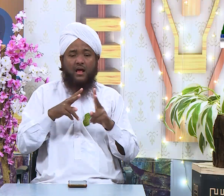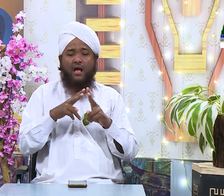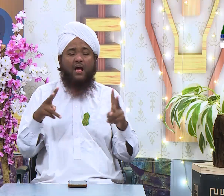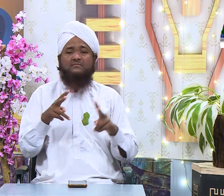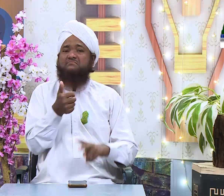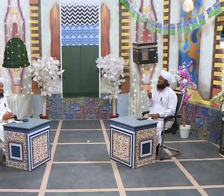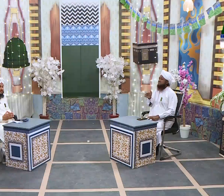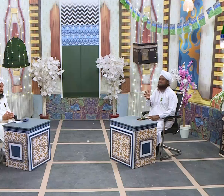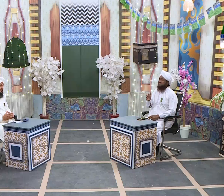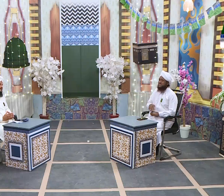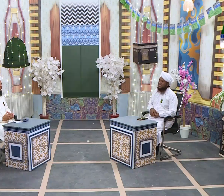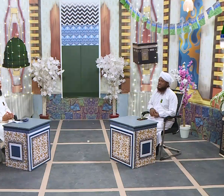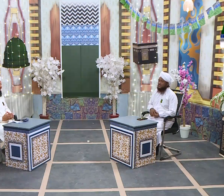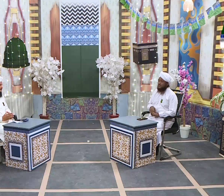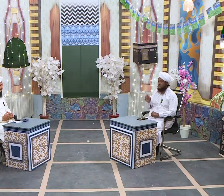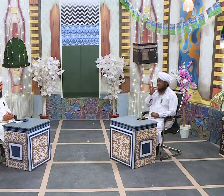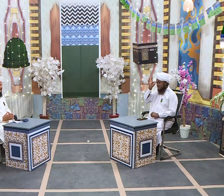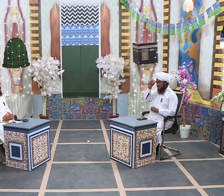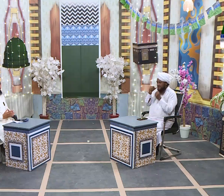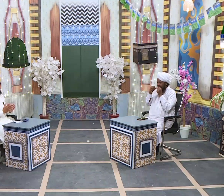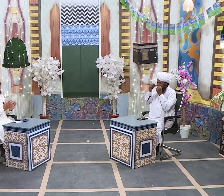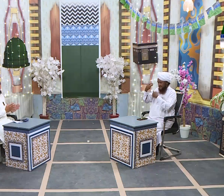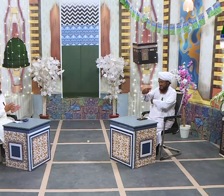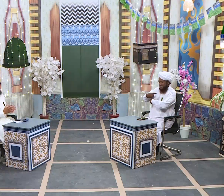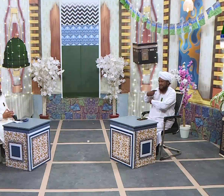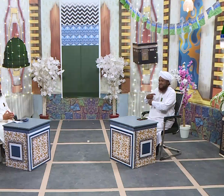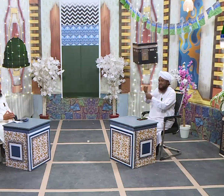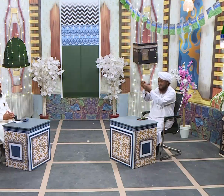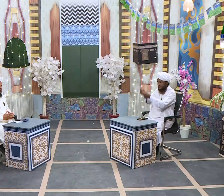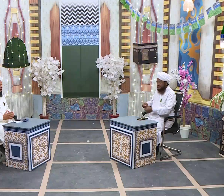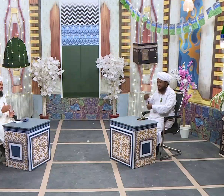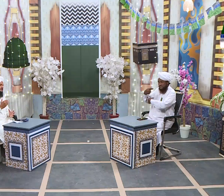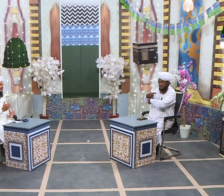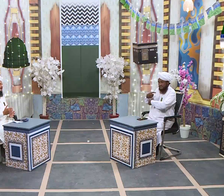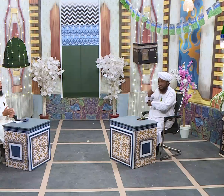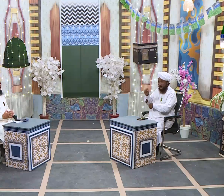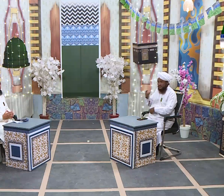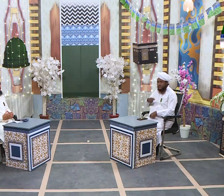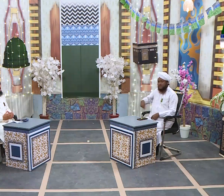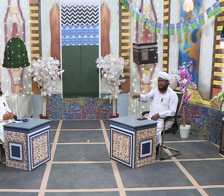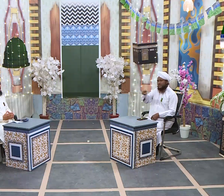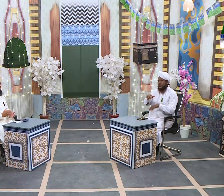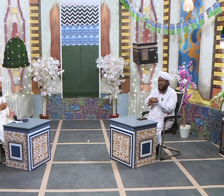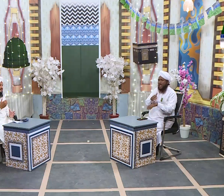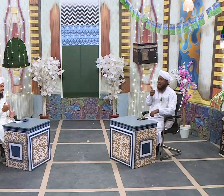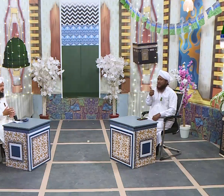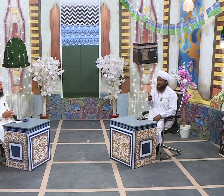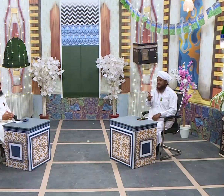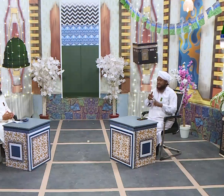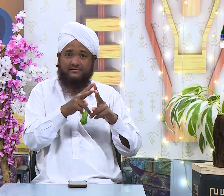طیبہ ہمیں یہ درس دیتی ہے کہ ہم ہر ایک کے ساتھ اچھے اخلاق اپنائیں، اچھا انداز اپنائیں،